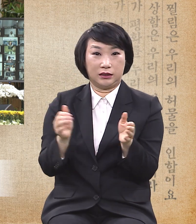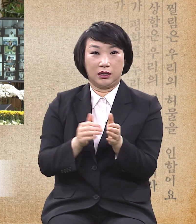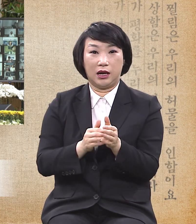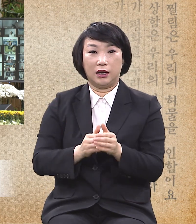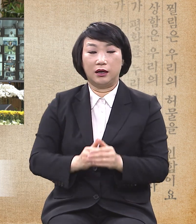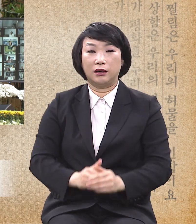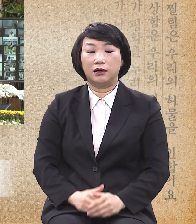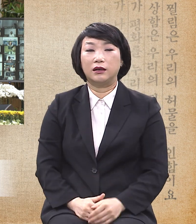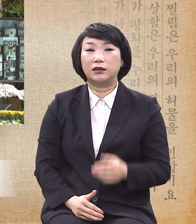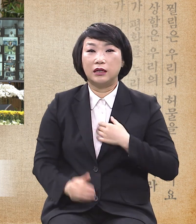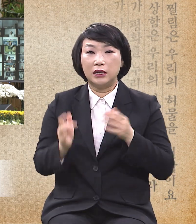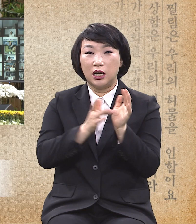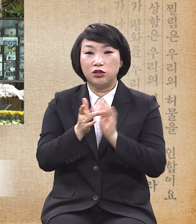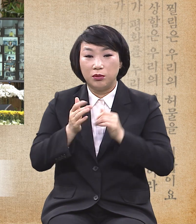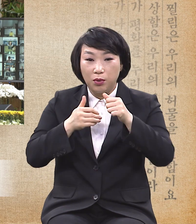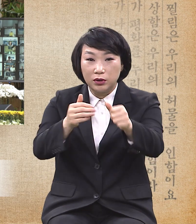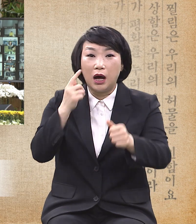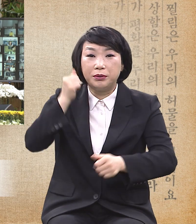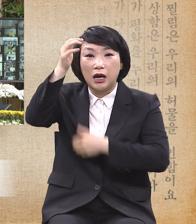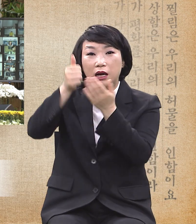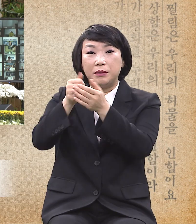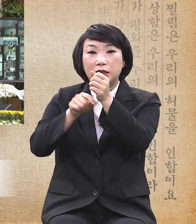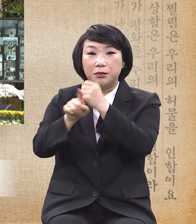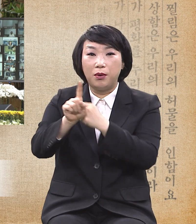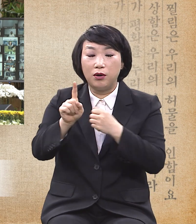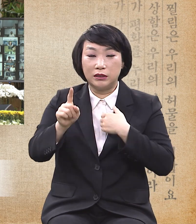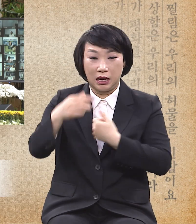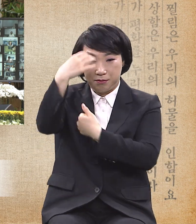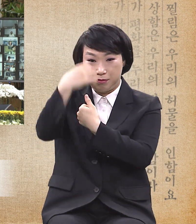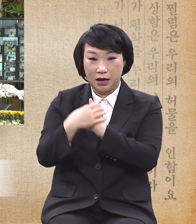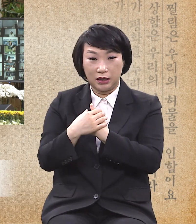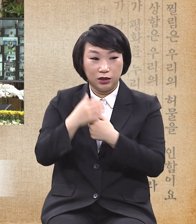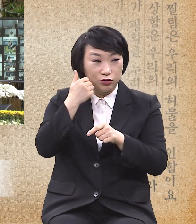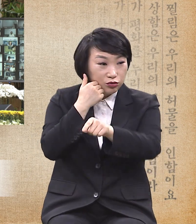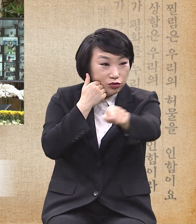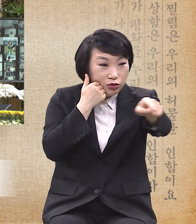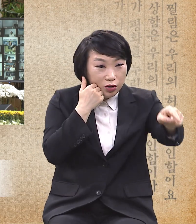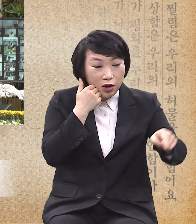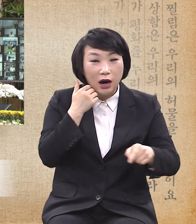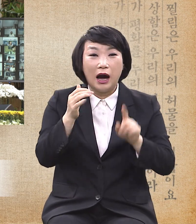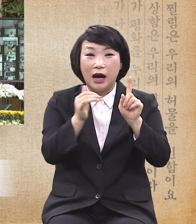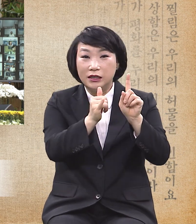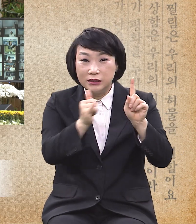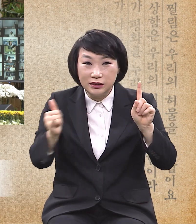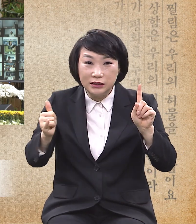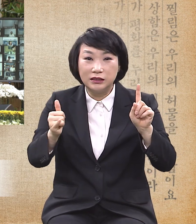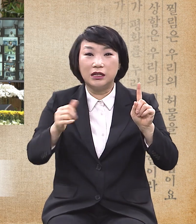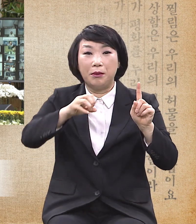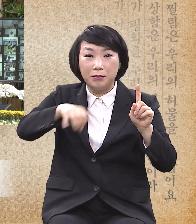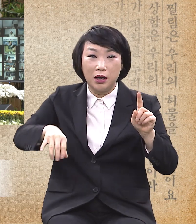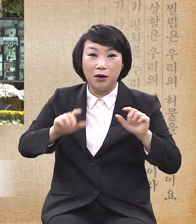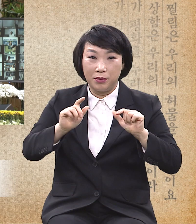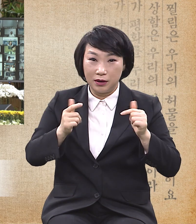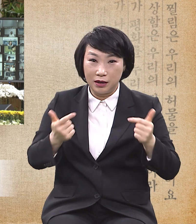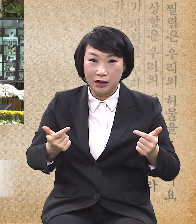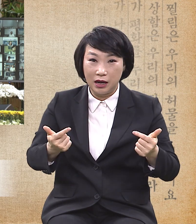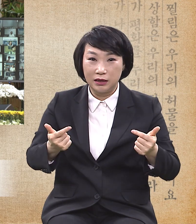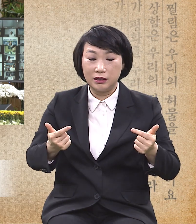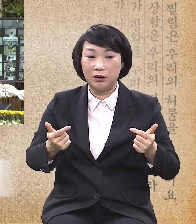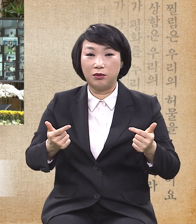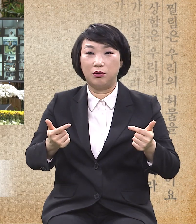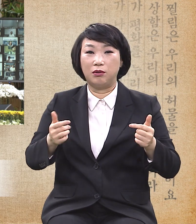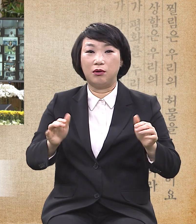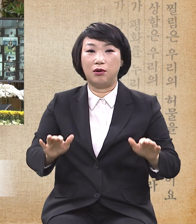하심이니라. 나를 보내신 이의 뜻은 내게 주신 자 중에 내가 하나도